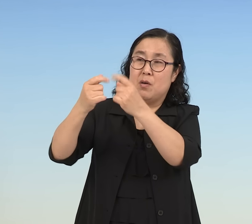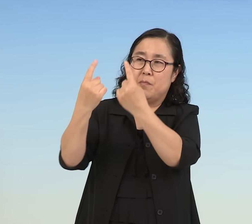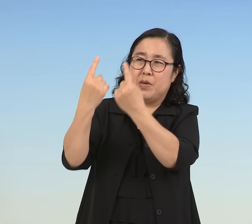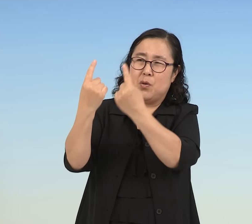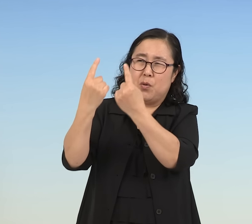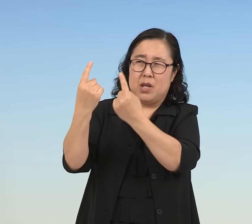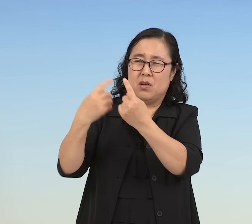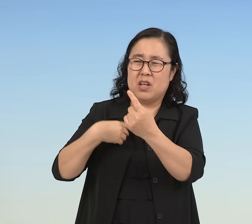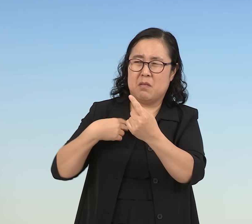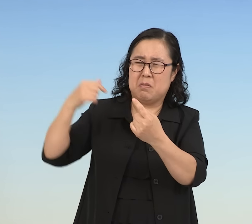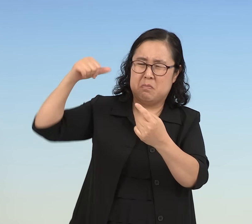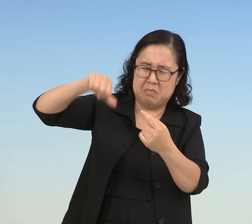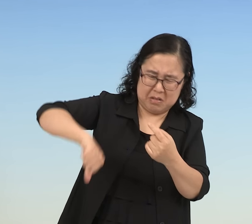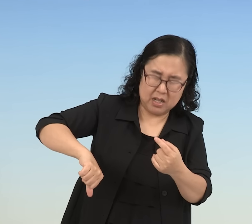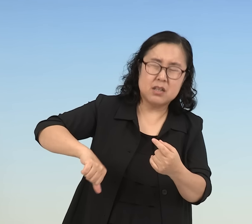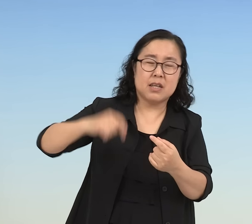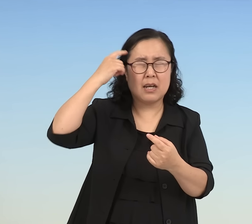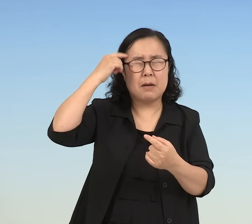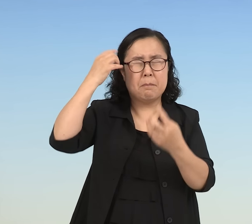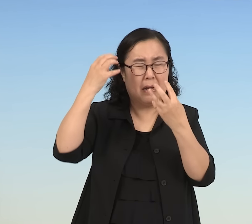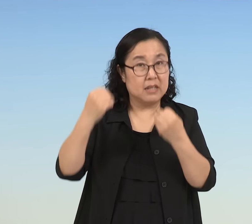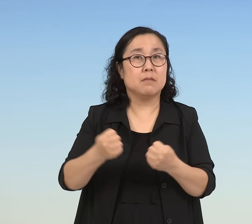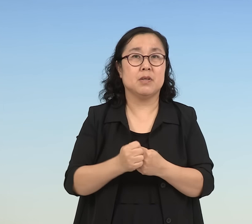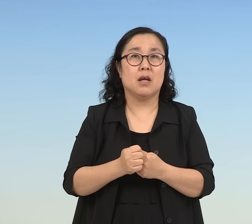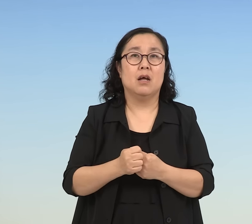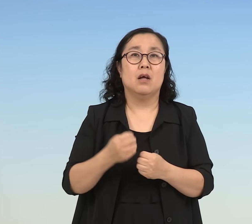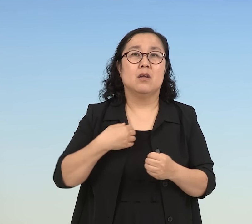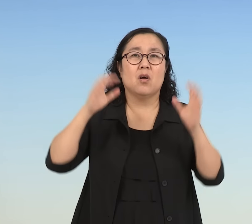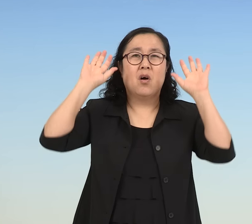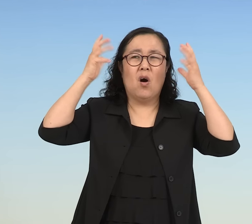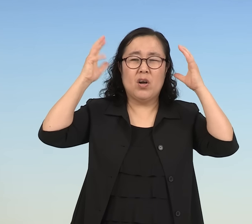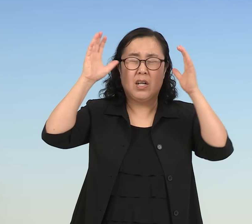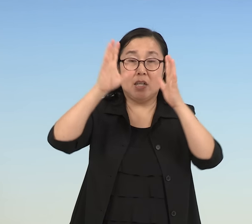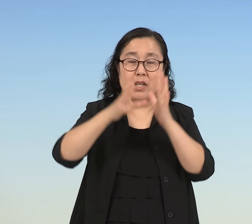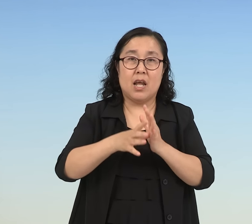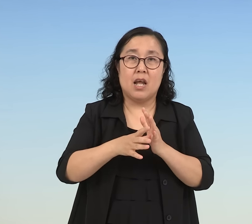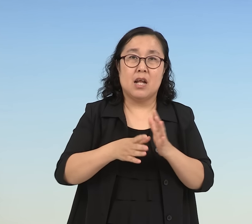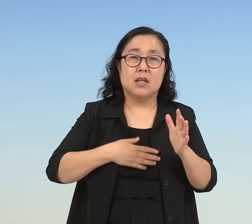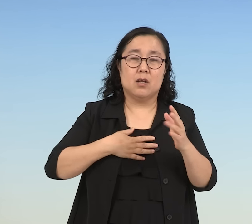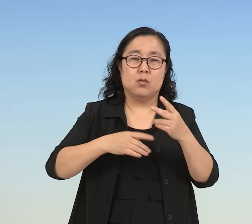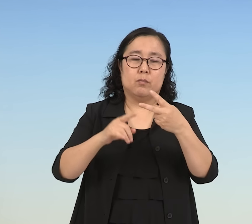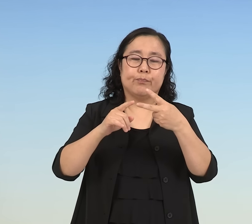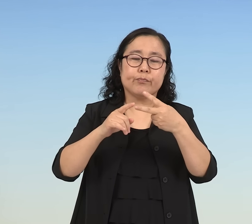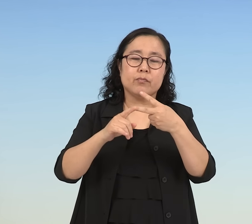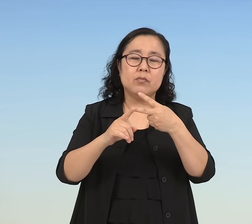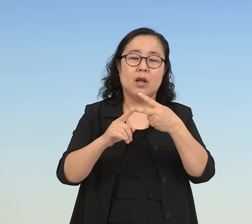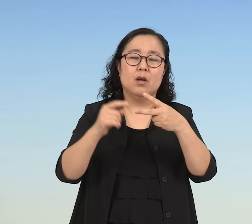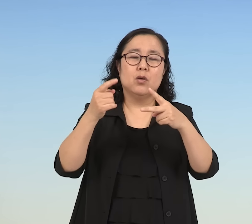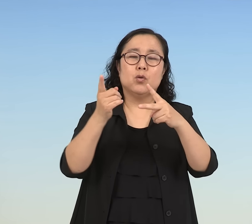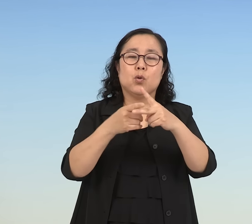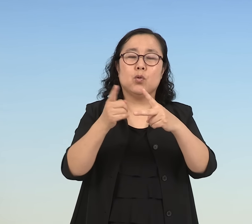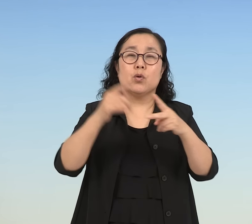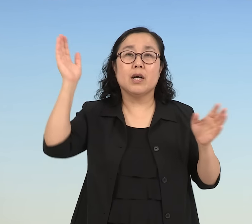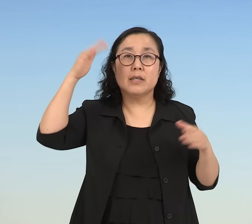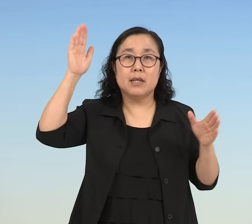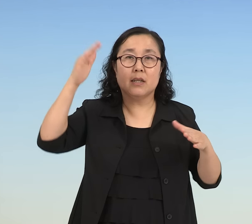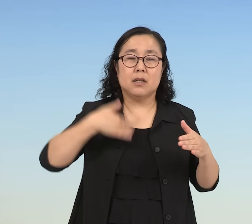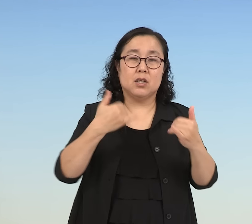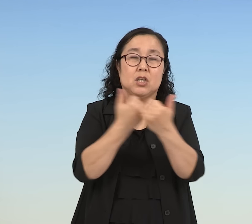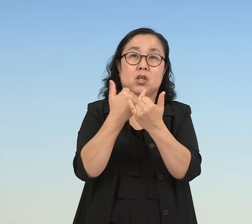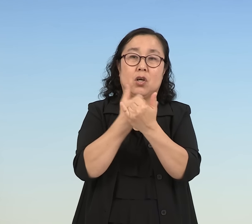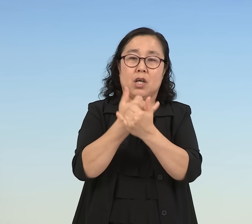없고 우울하고 아 그리고 어릴 때 그 초등학교 저학년 때 그